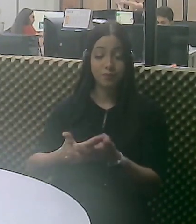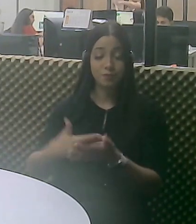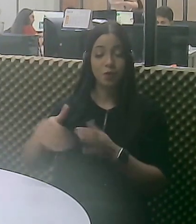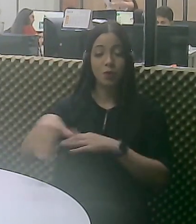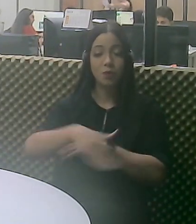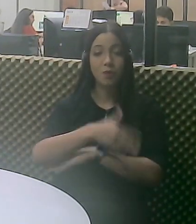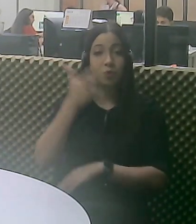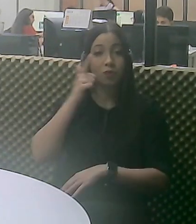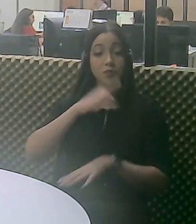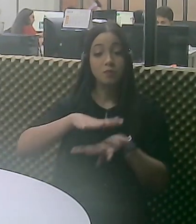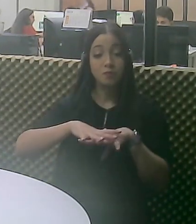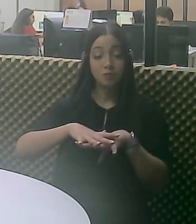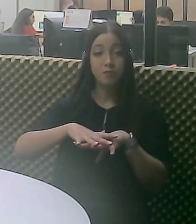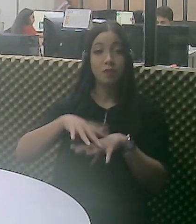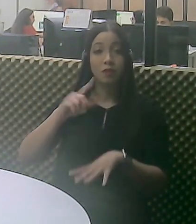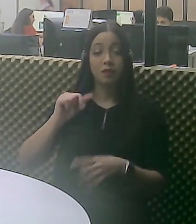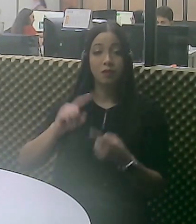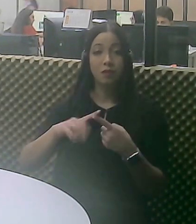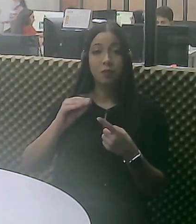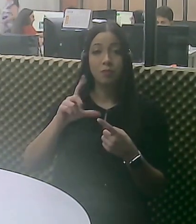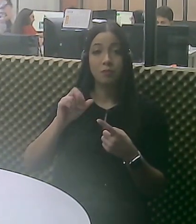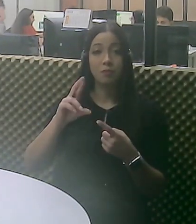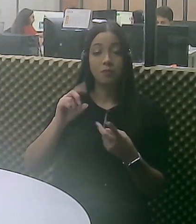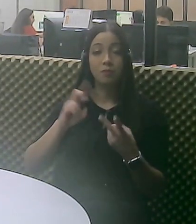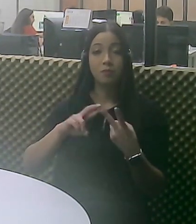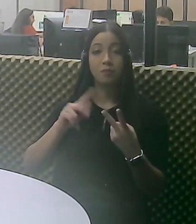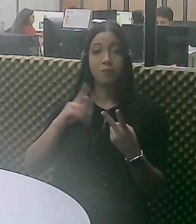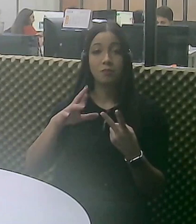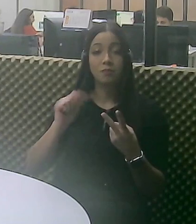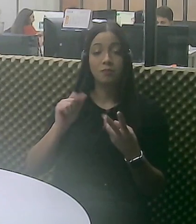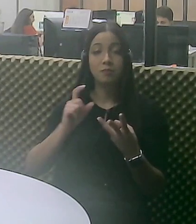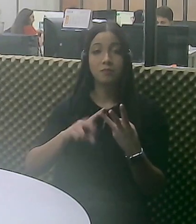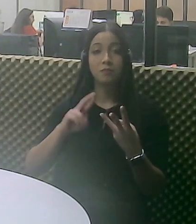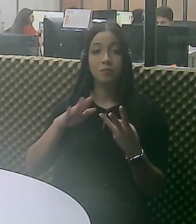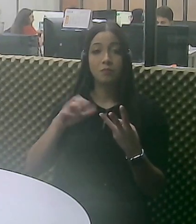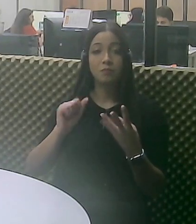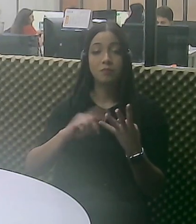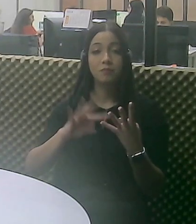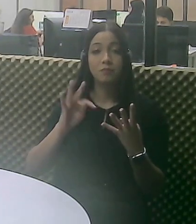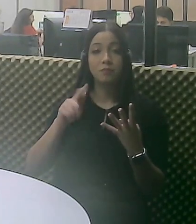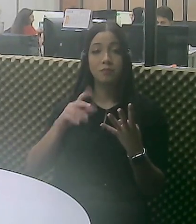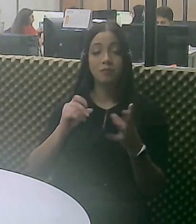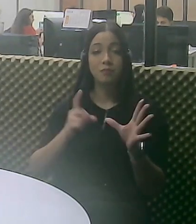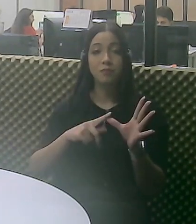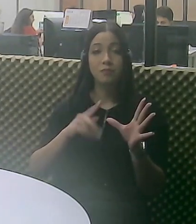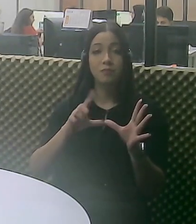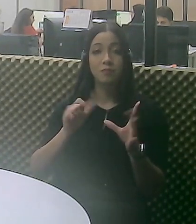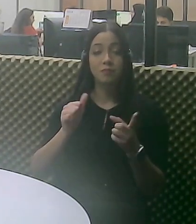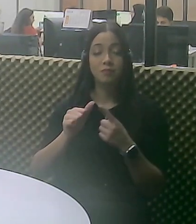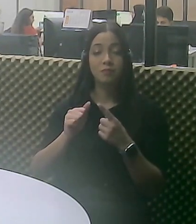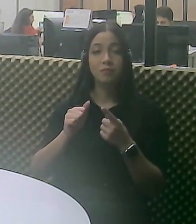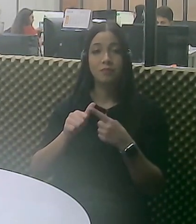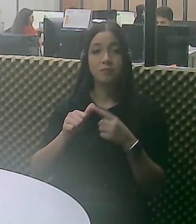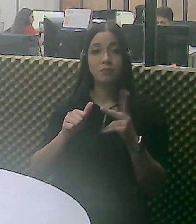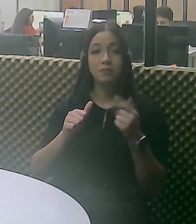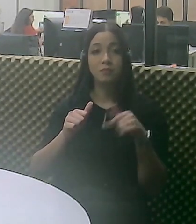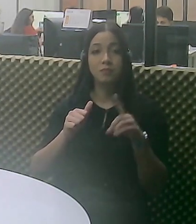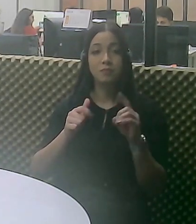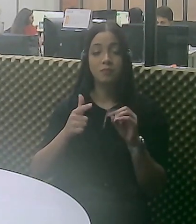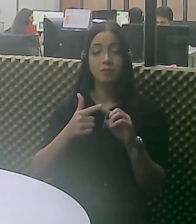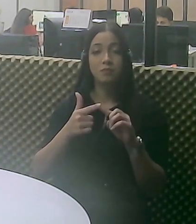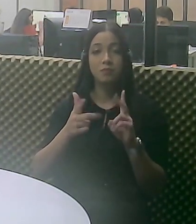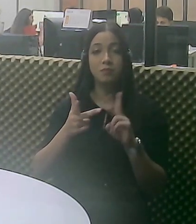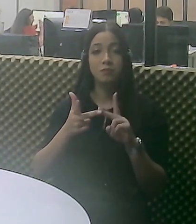com bocas de lobo foram as ruas do Bolero, Rancheira, da Rumba, do Tango, da Polca, do Chanchado e das